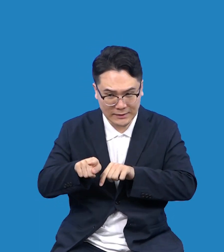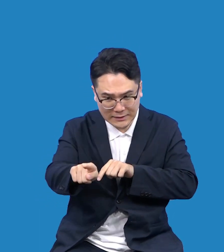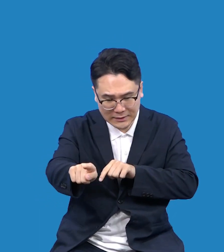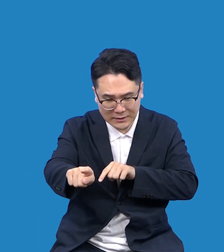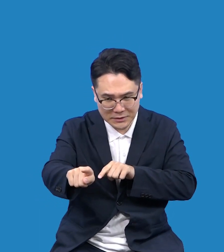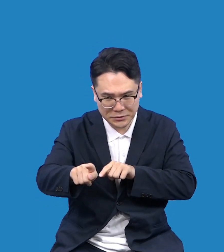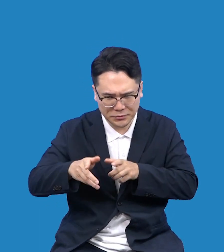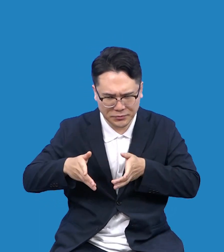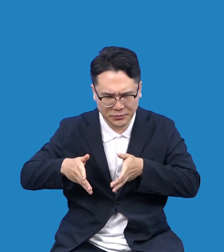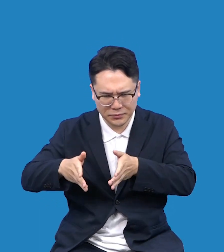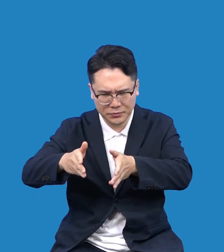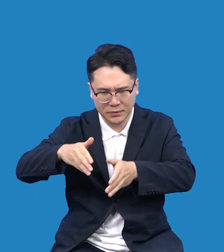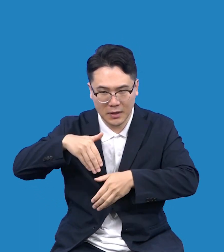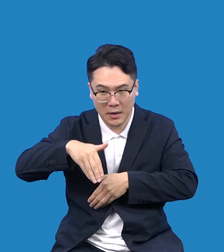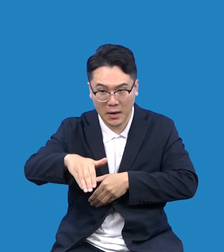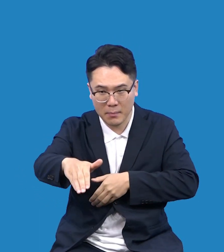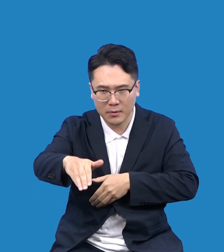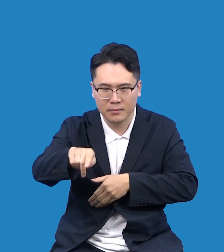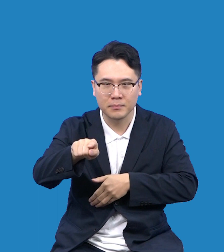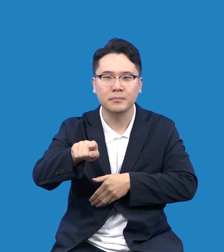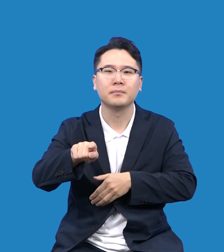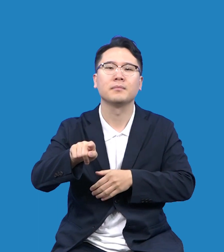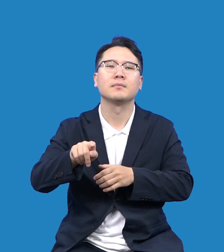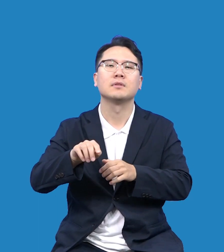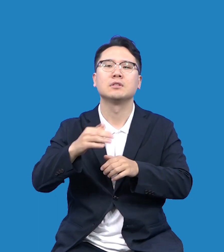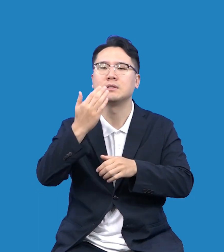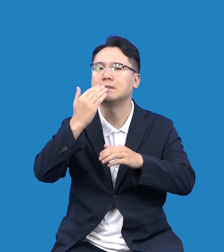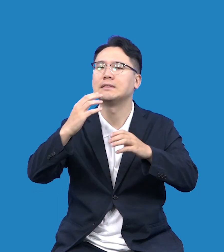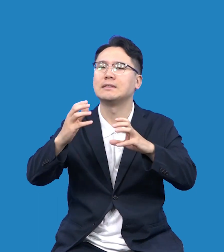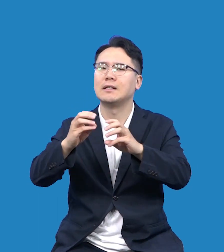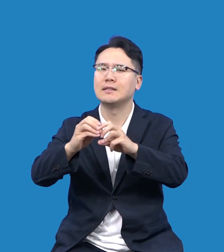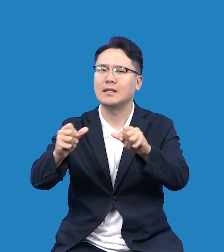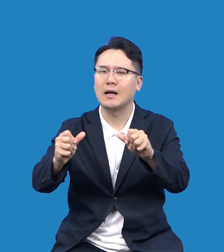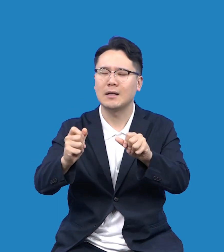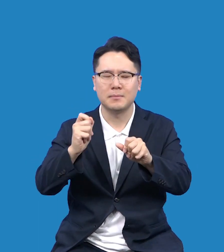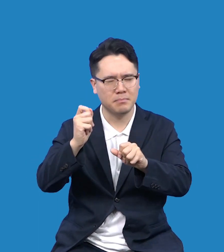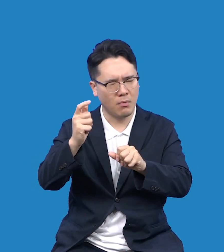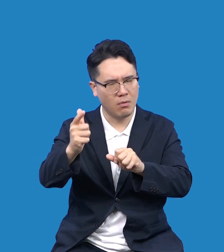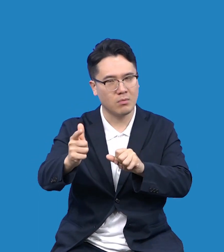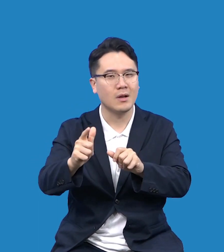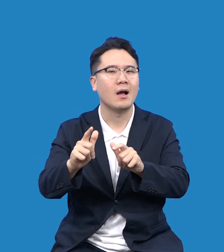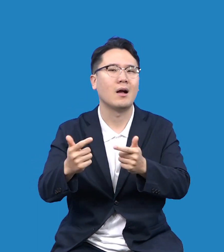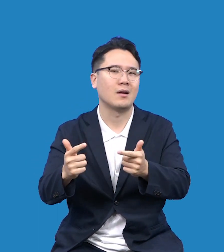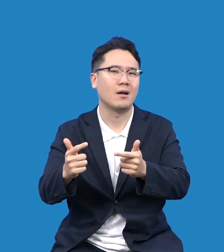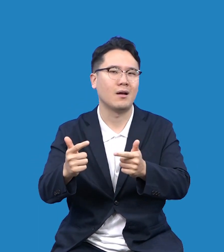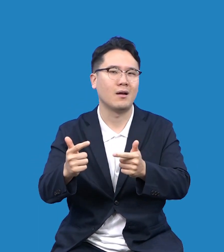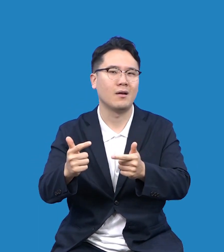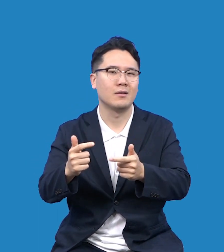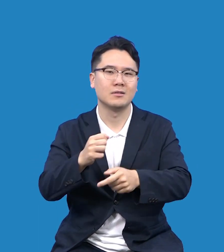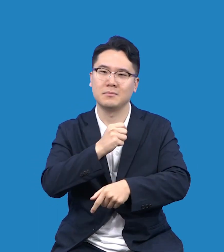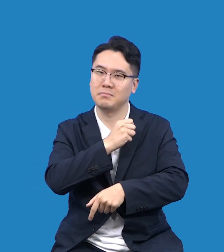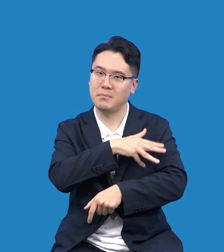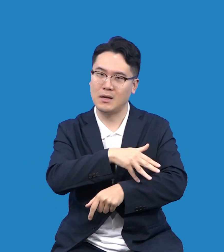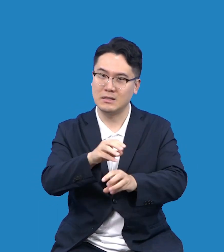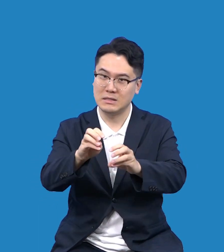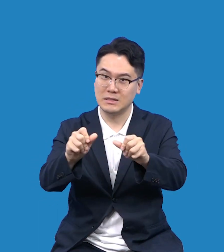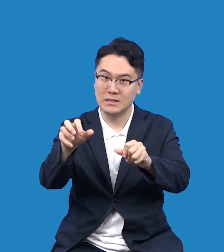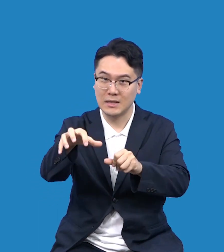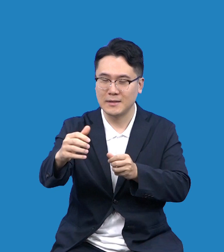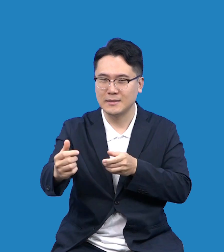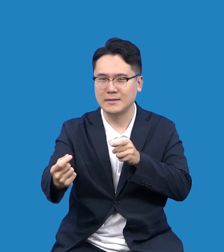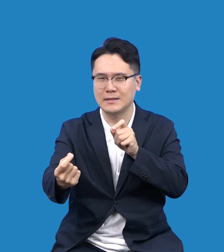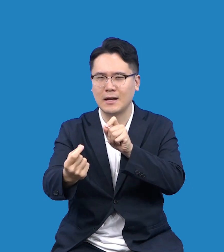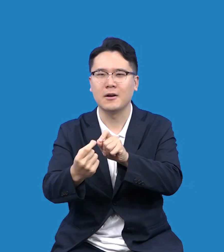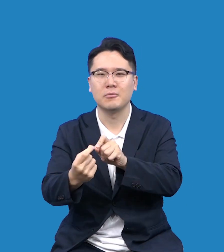팔레스타인 땅이 그렇게 멀지 않은 지역입니다. 그래서 거기에서 12명의 정탐자를 파견하기로